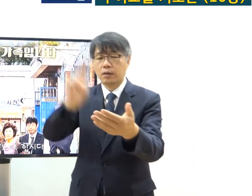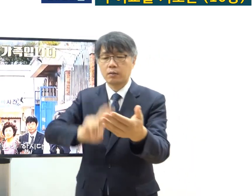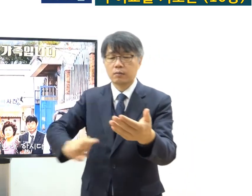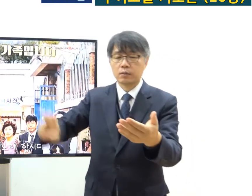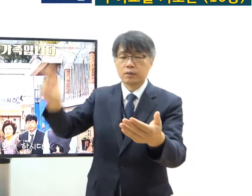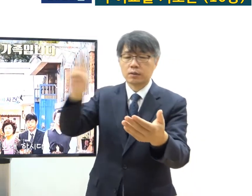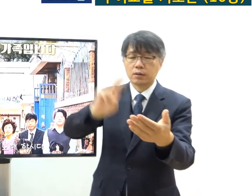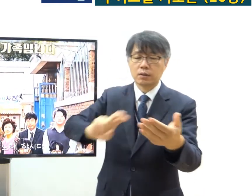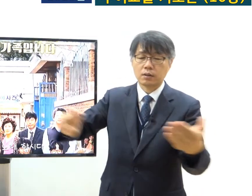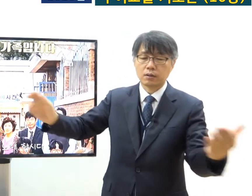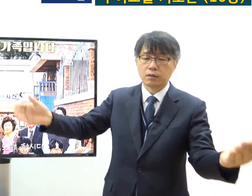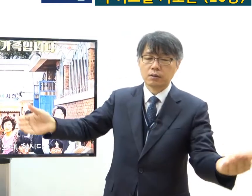노래합시다.